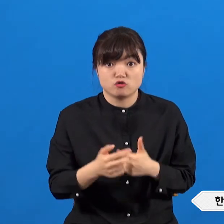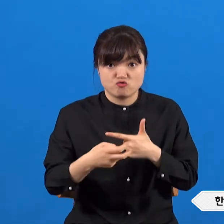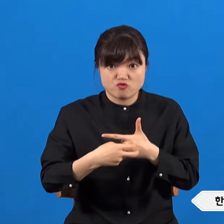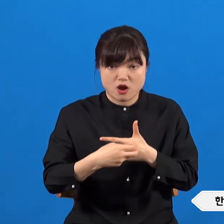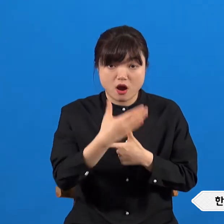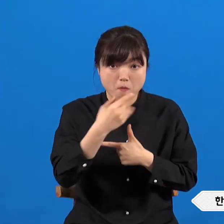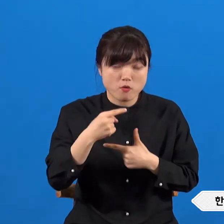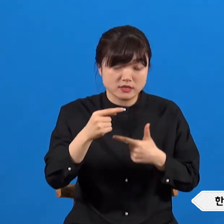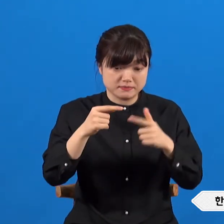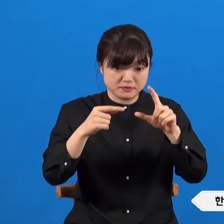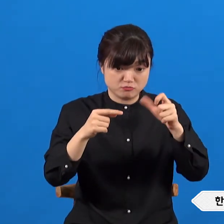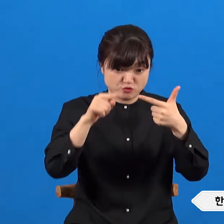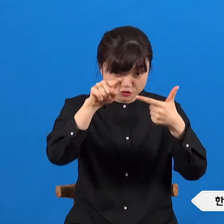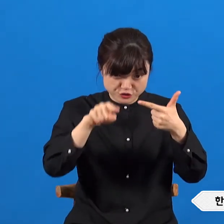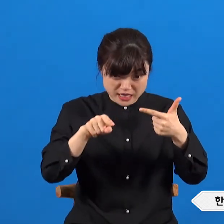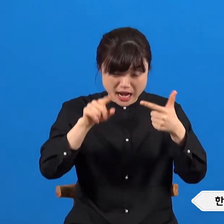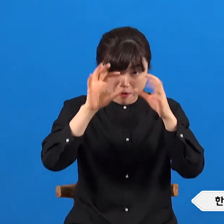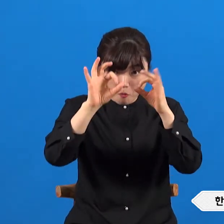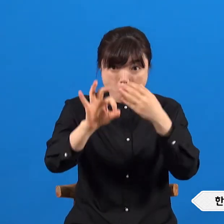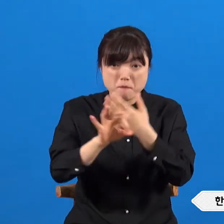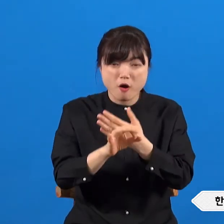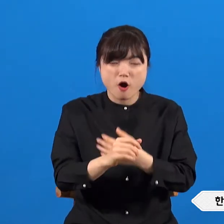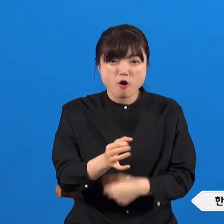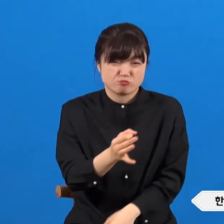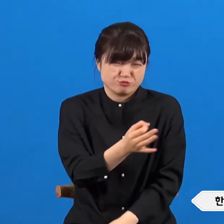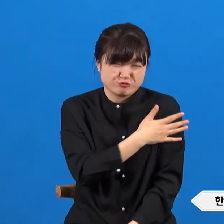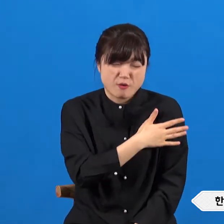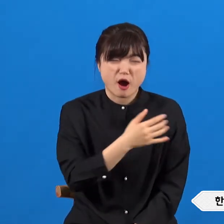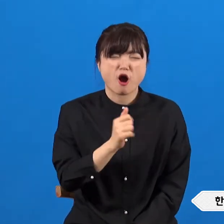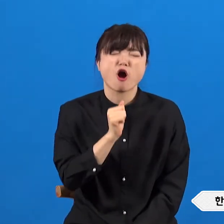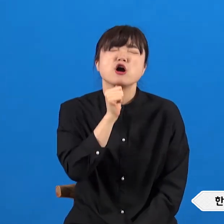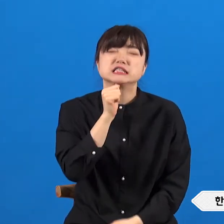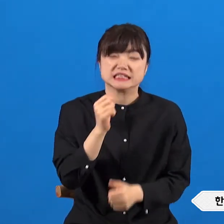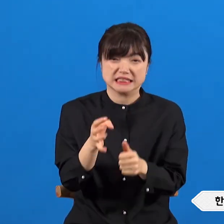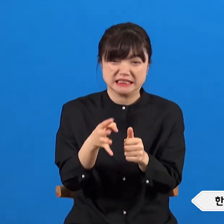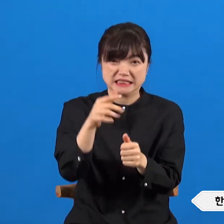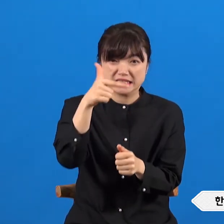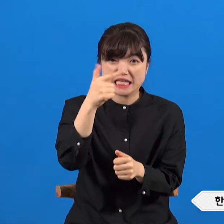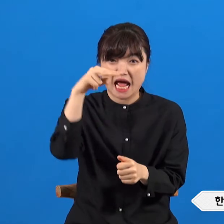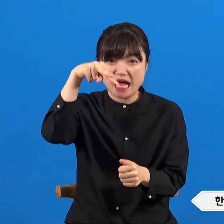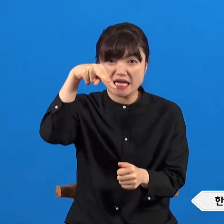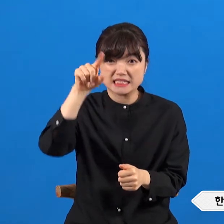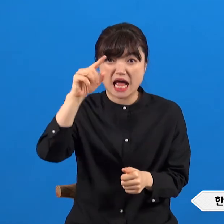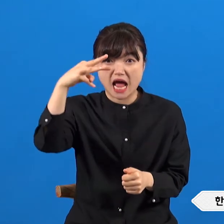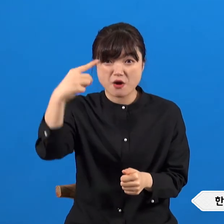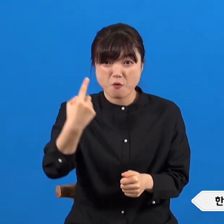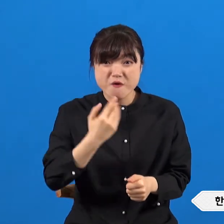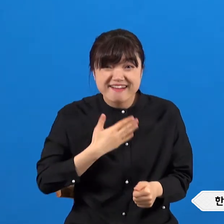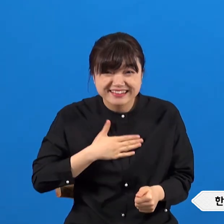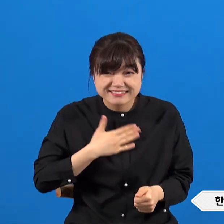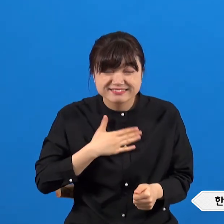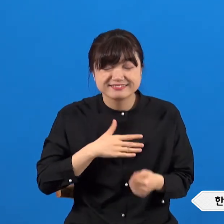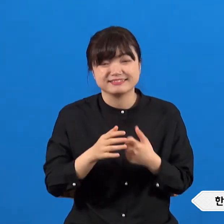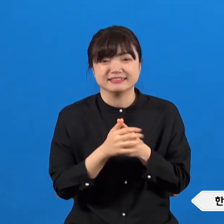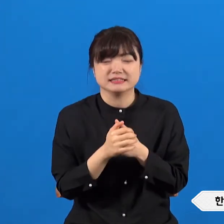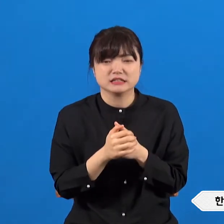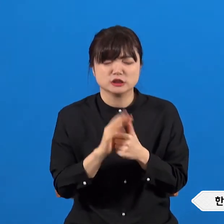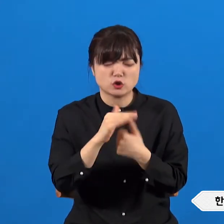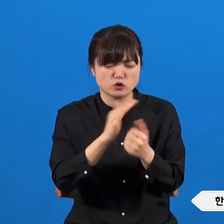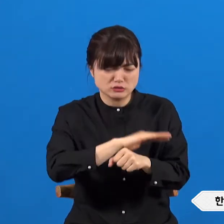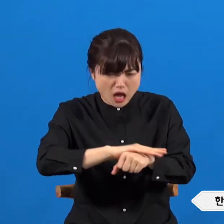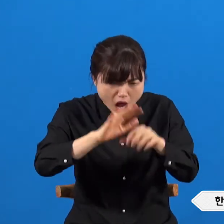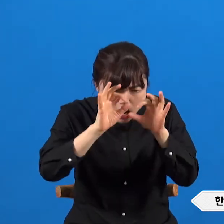누가복음 16장에 부자와 거지 나사로 비유 아시죠? 성경을 잘 읽어보면